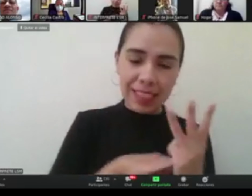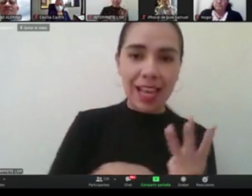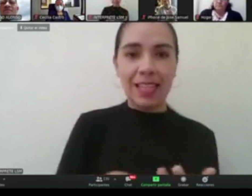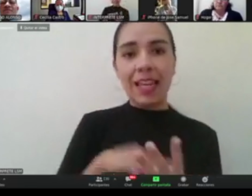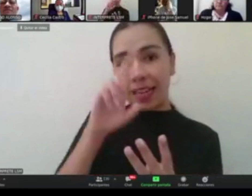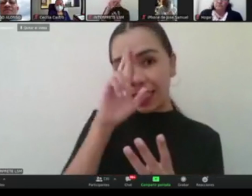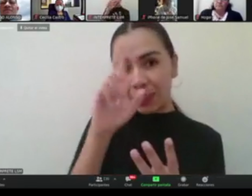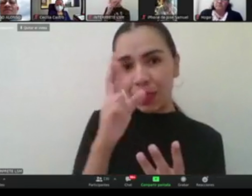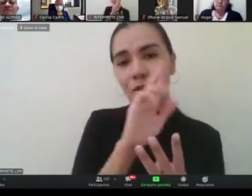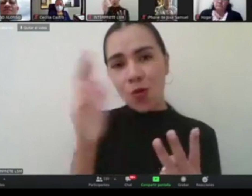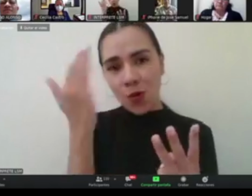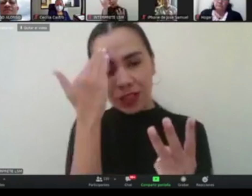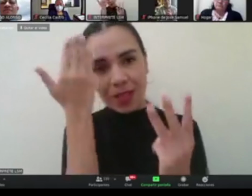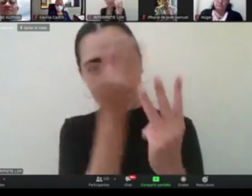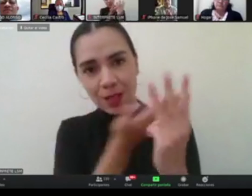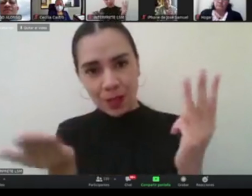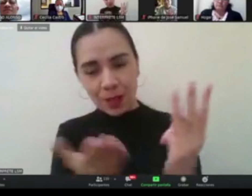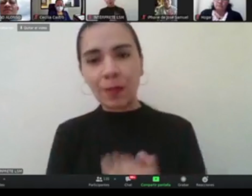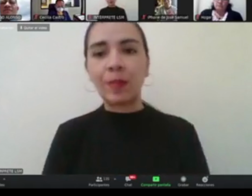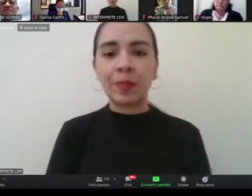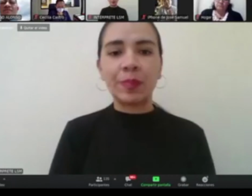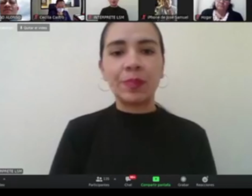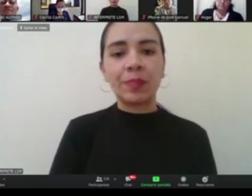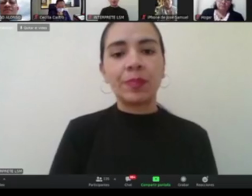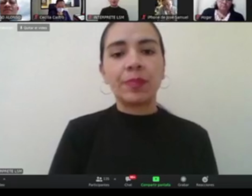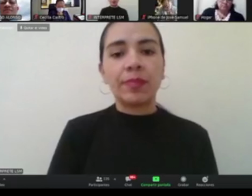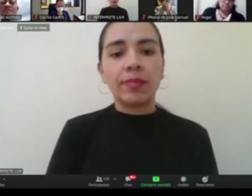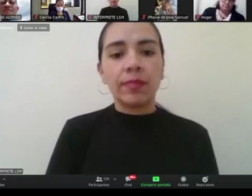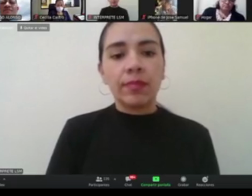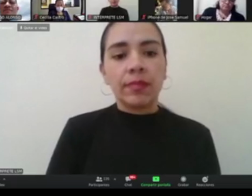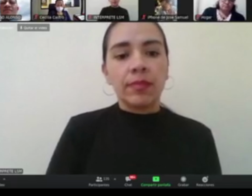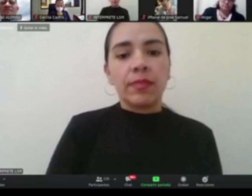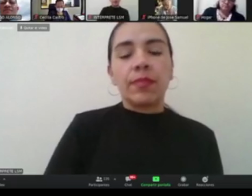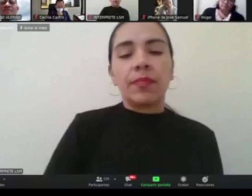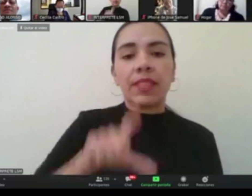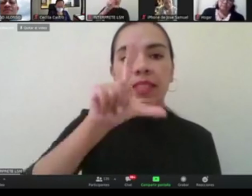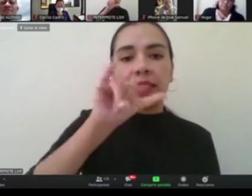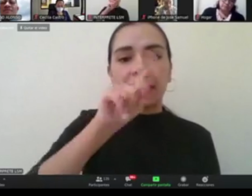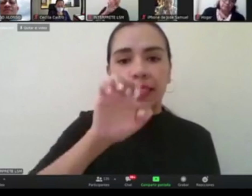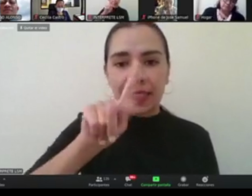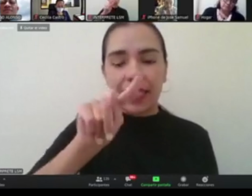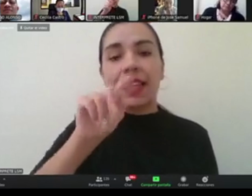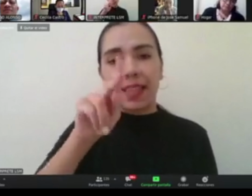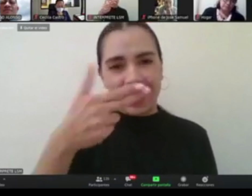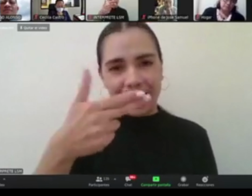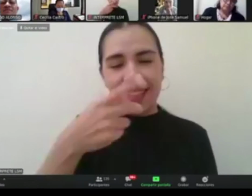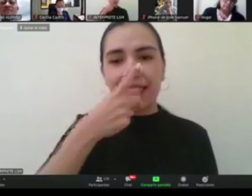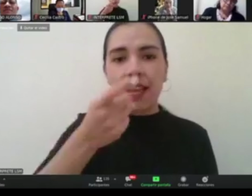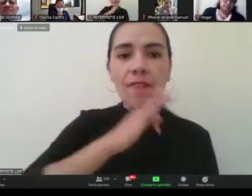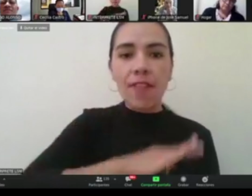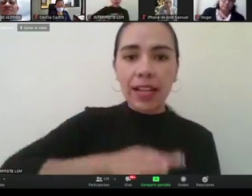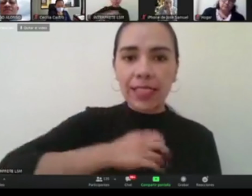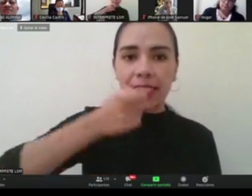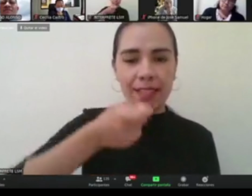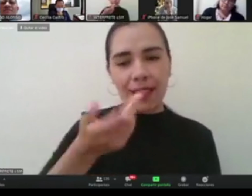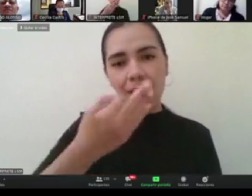reconocimiento. Karen Lizet les manda felicitaciones, un